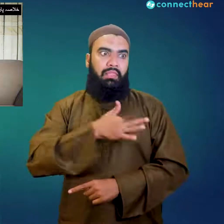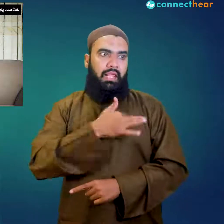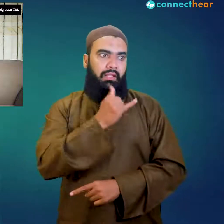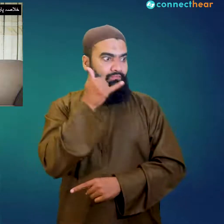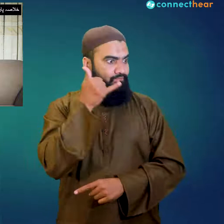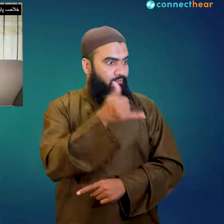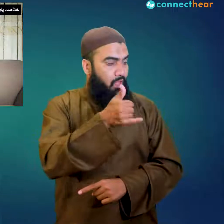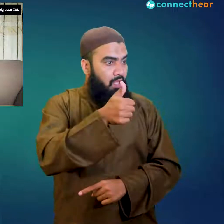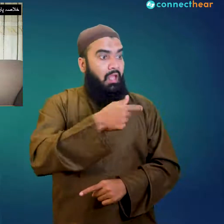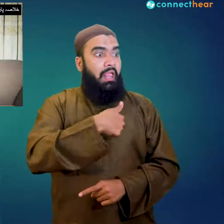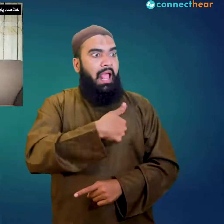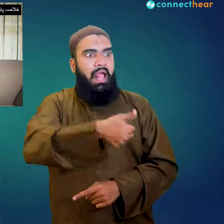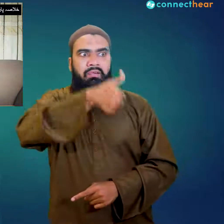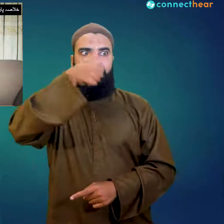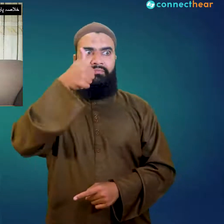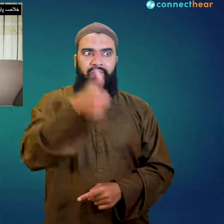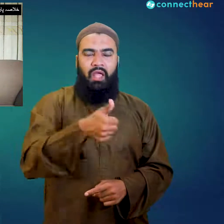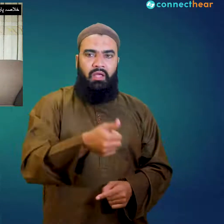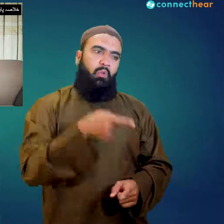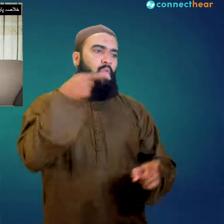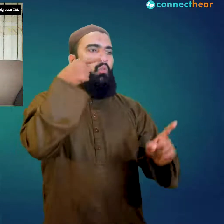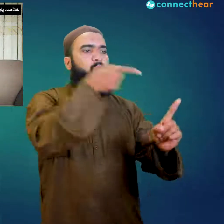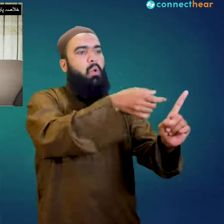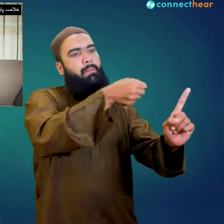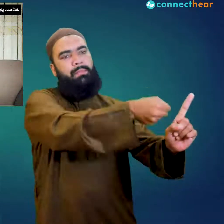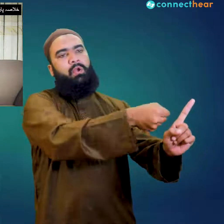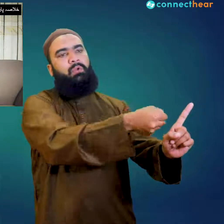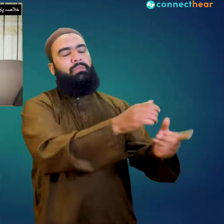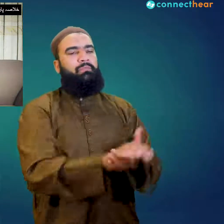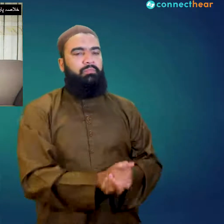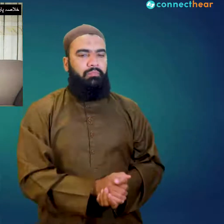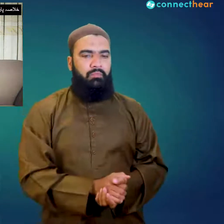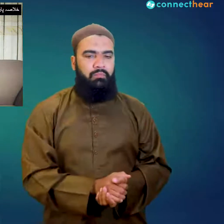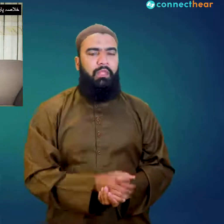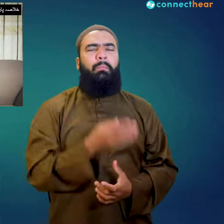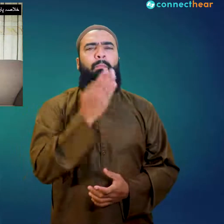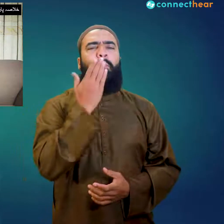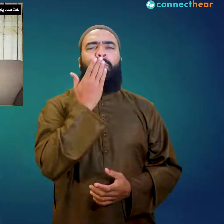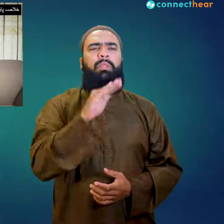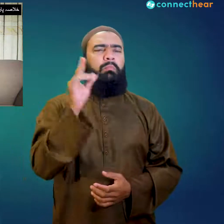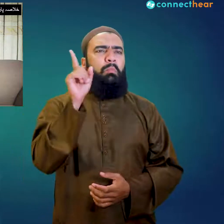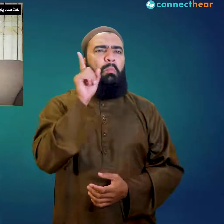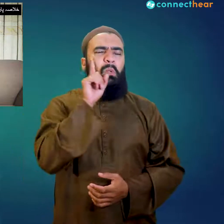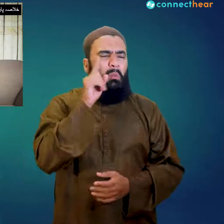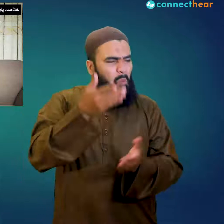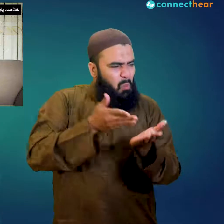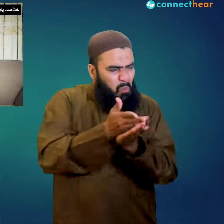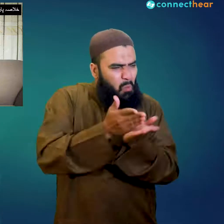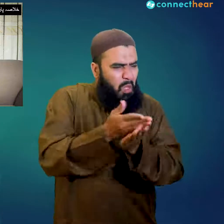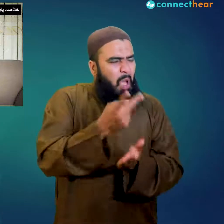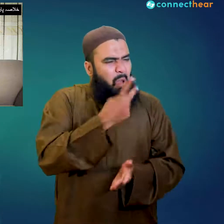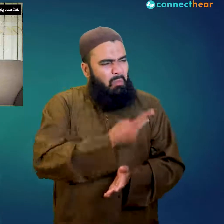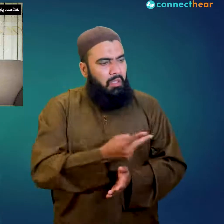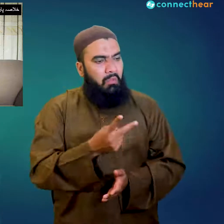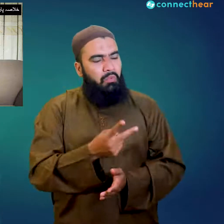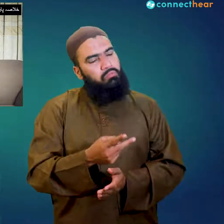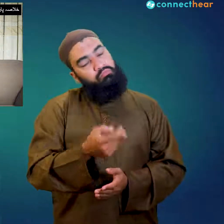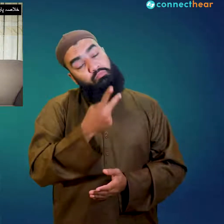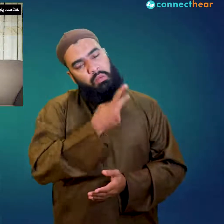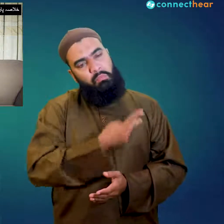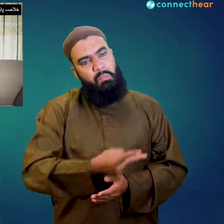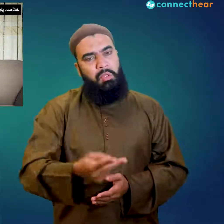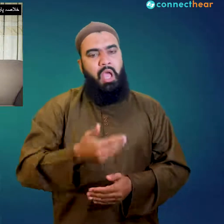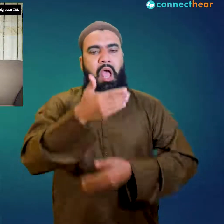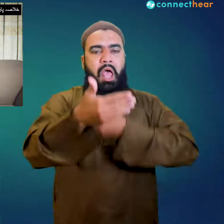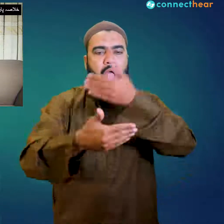والی گزاری جائے یہاں تک کہ موت آ جائے۔ آیت کے آخری حصے میں فرمایا وَلَا